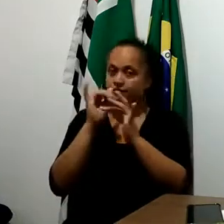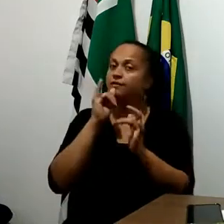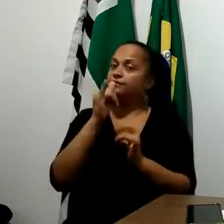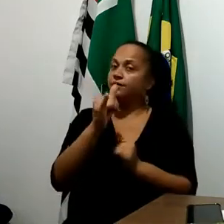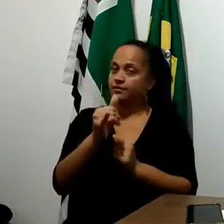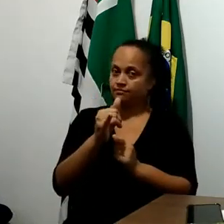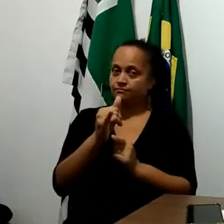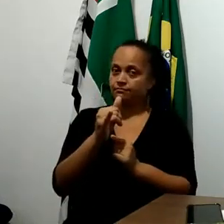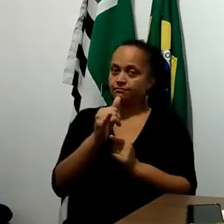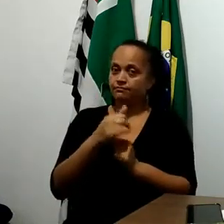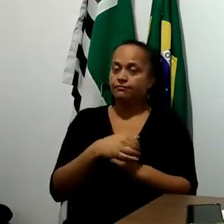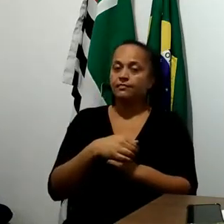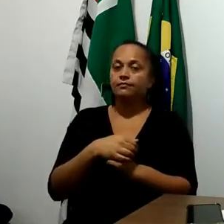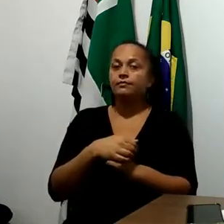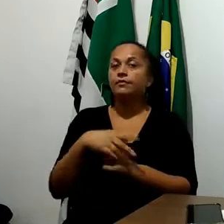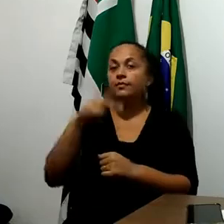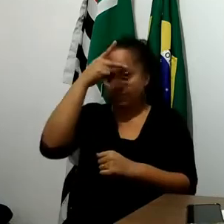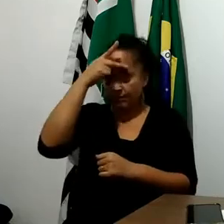vencer,